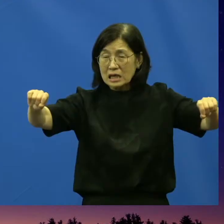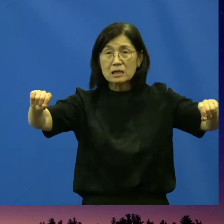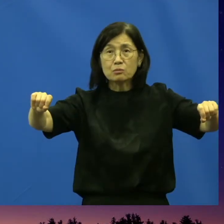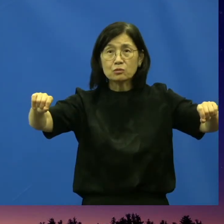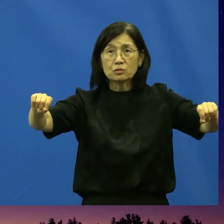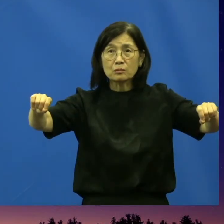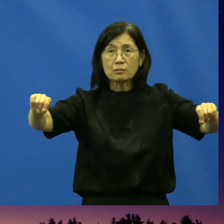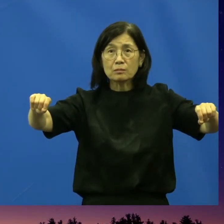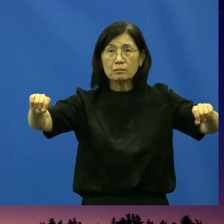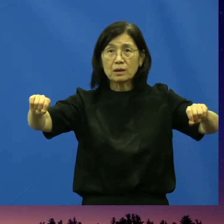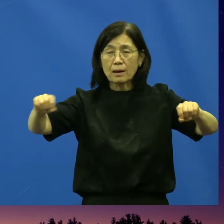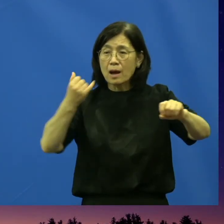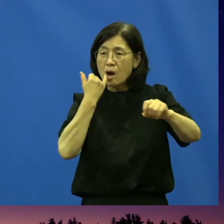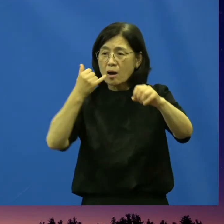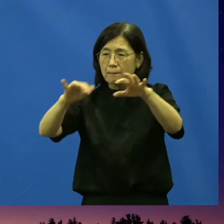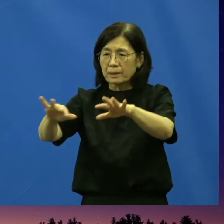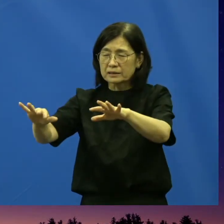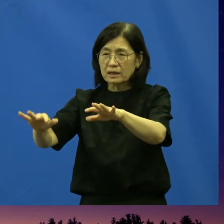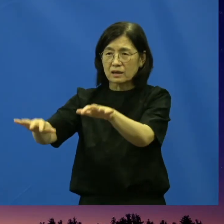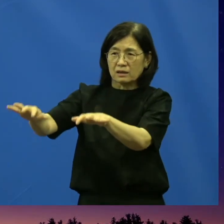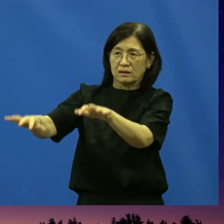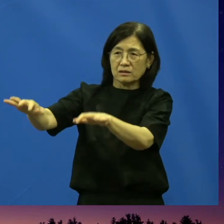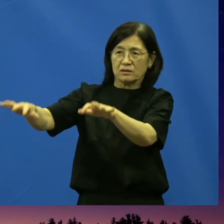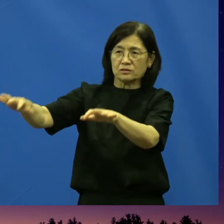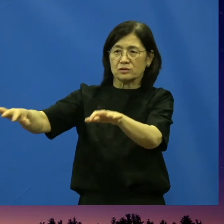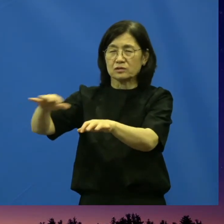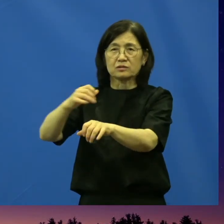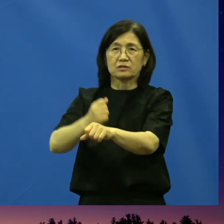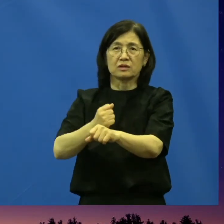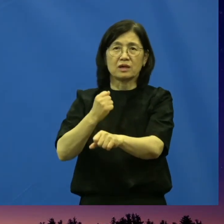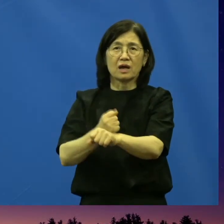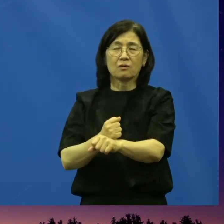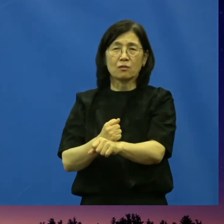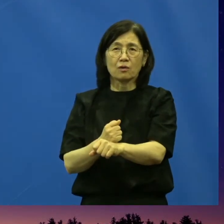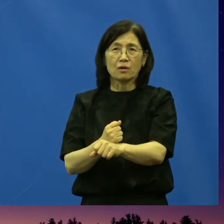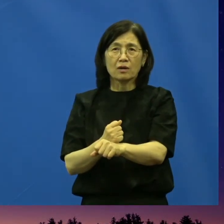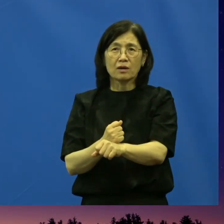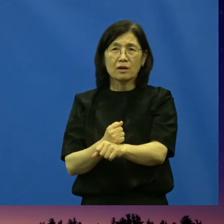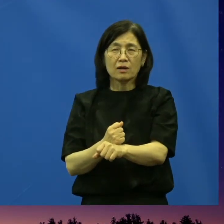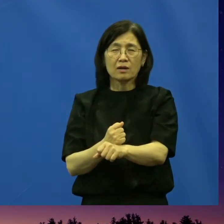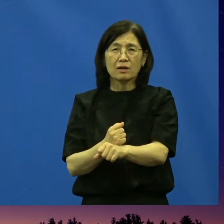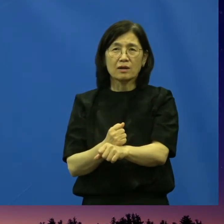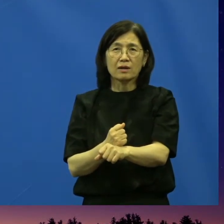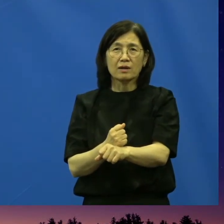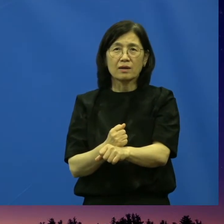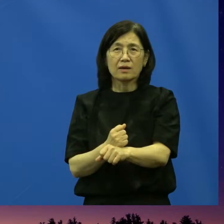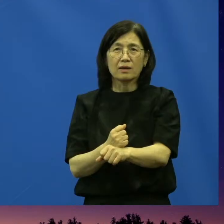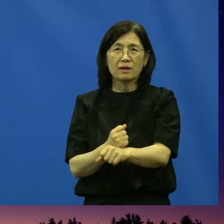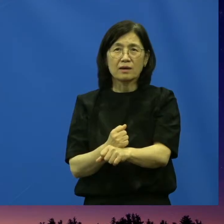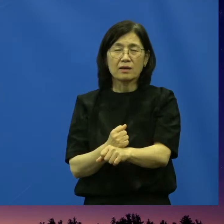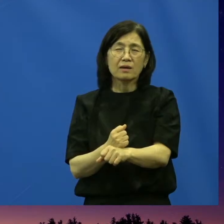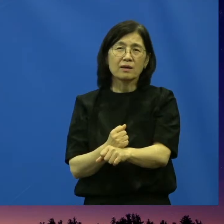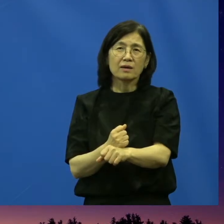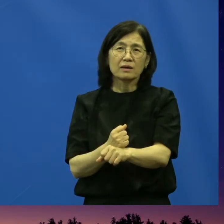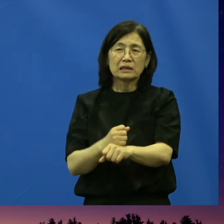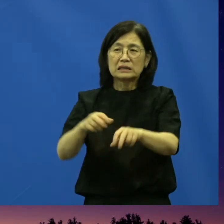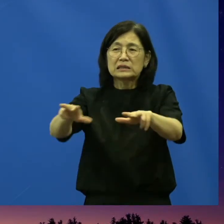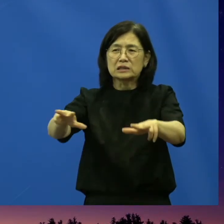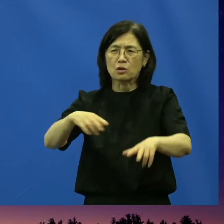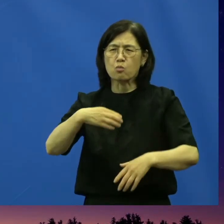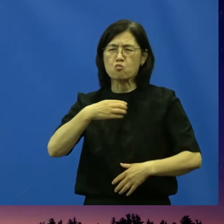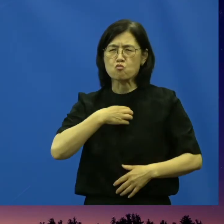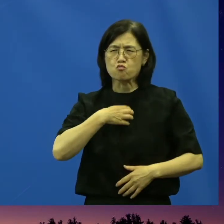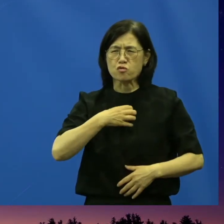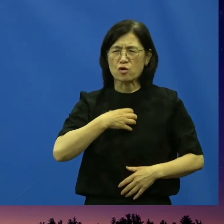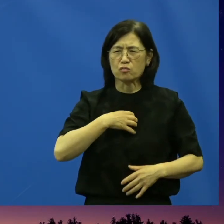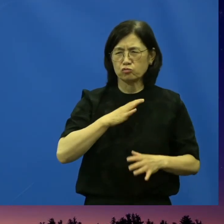천회인가 지금 흔들려가지고 일본 나라가 지금 열도가 지금 지진으로 공포에